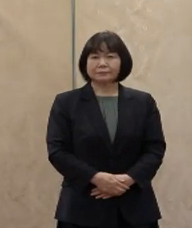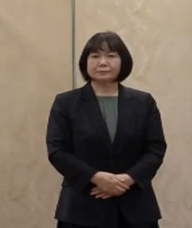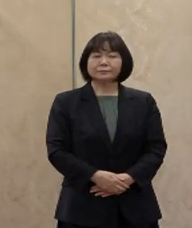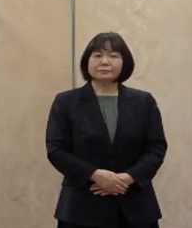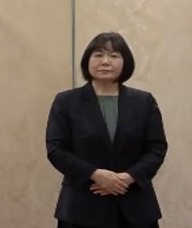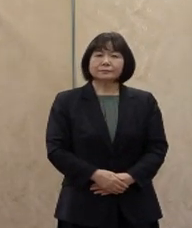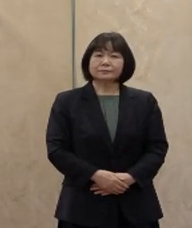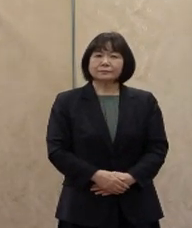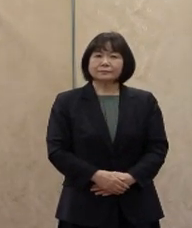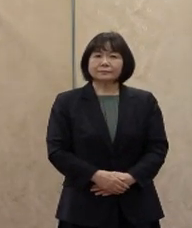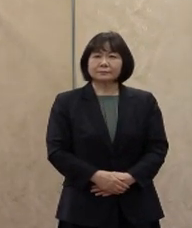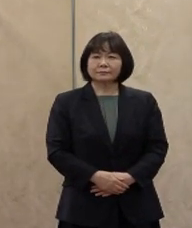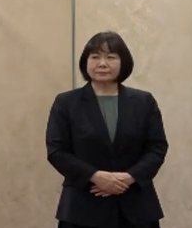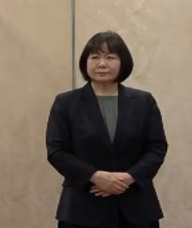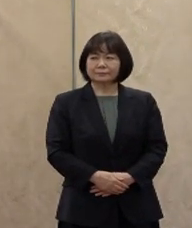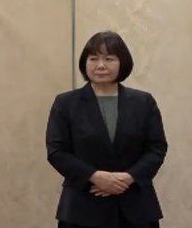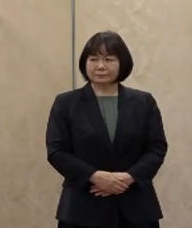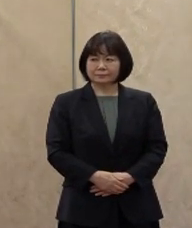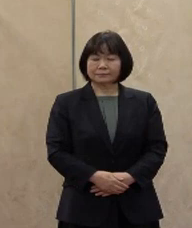次です。